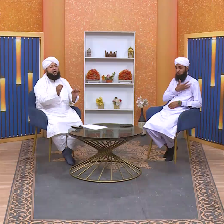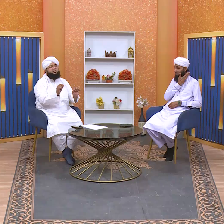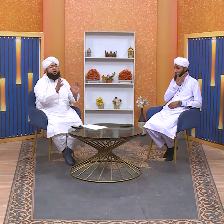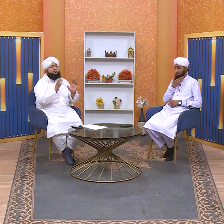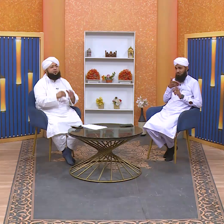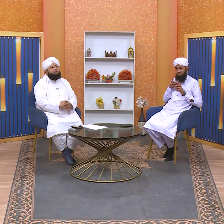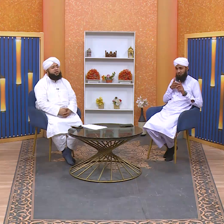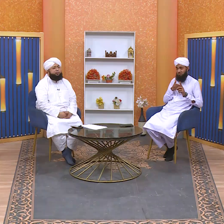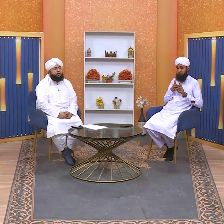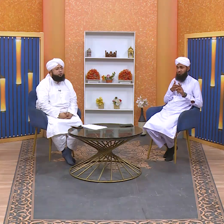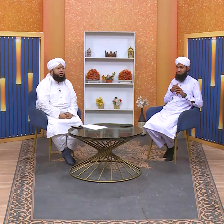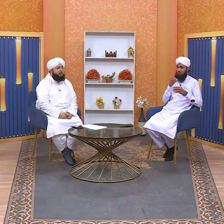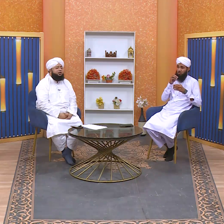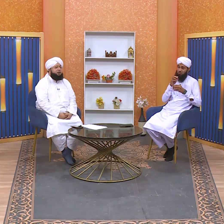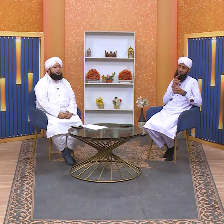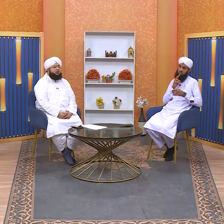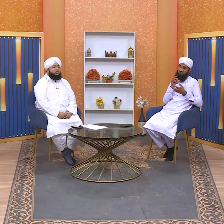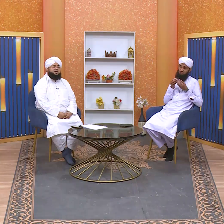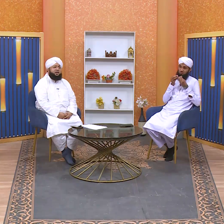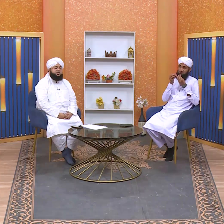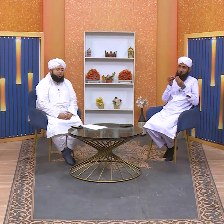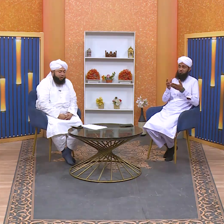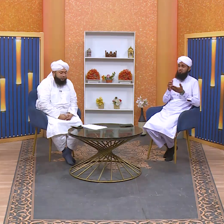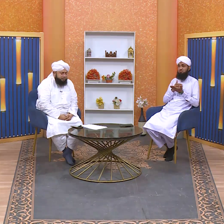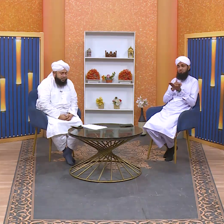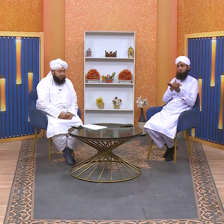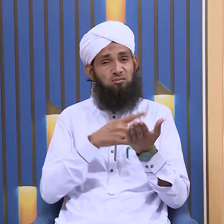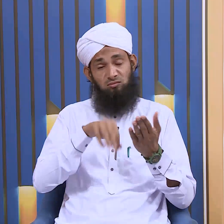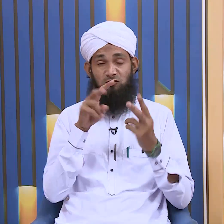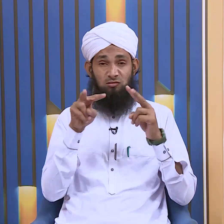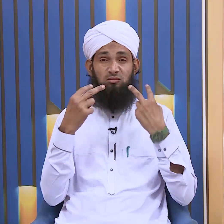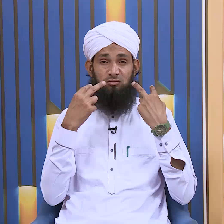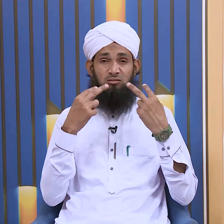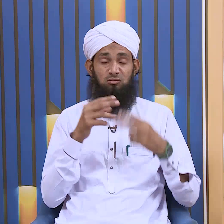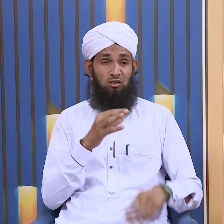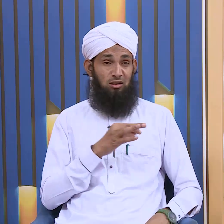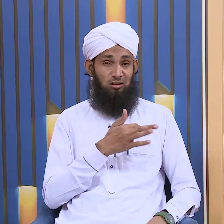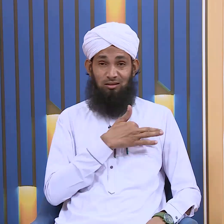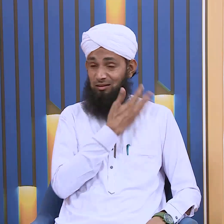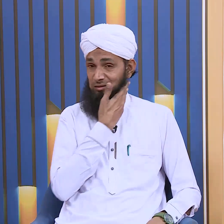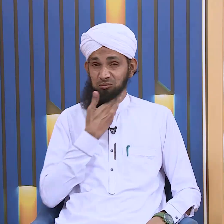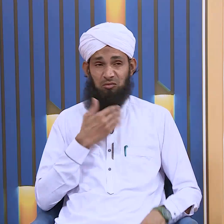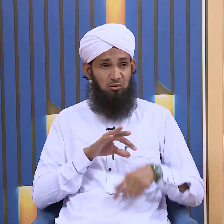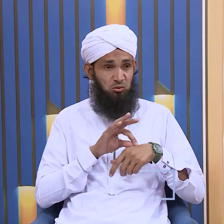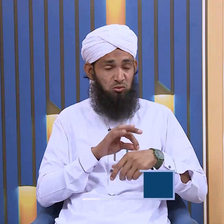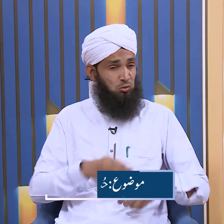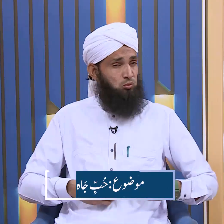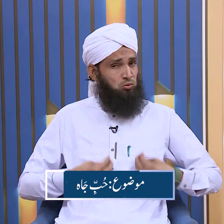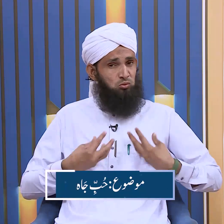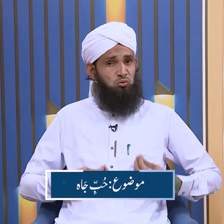میں یہاں پر ایک جملہ عرض کرنا چاہوں گا کہ لوگوں کی رضا کے لیے رب کی ناراضی سے